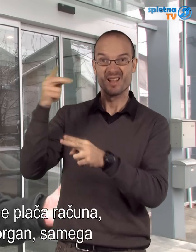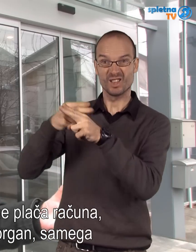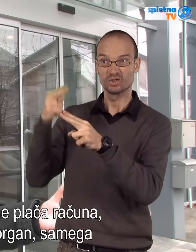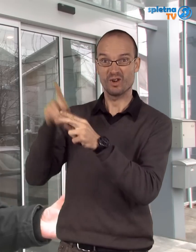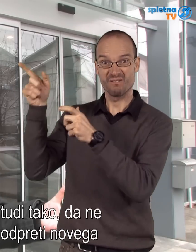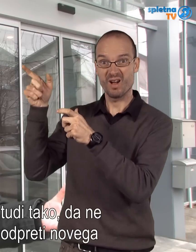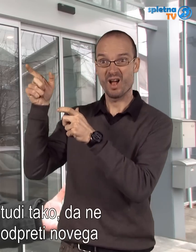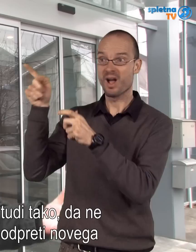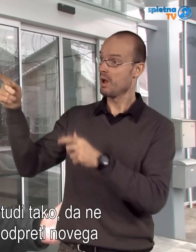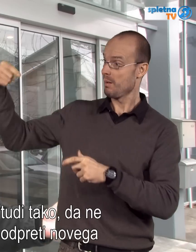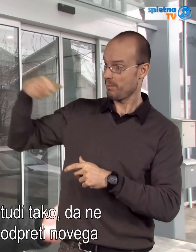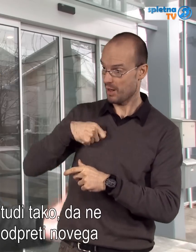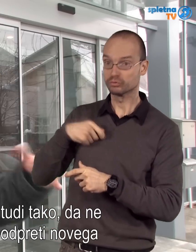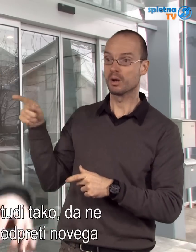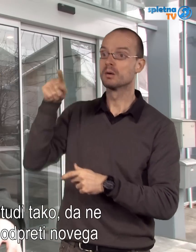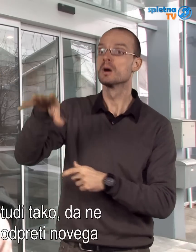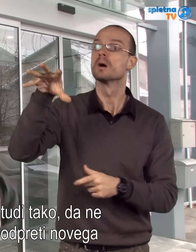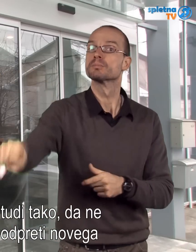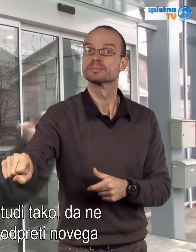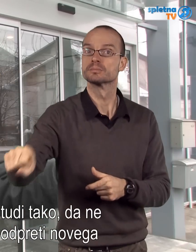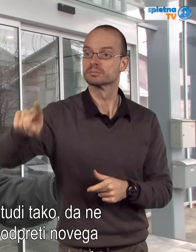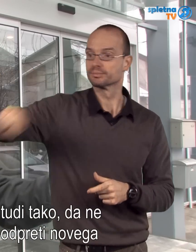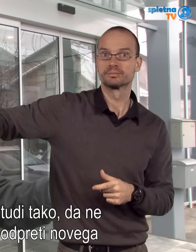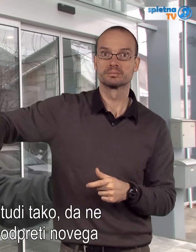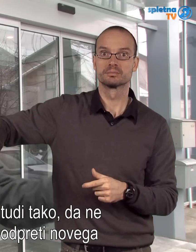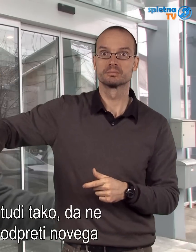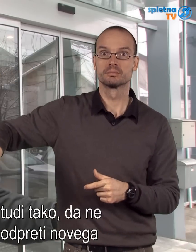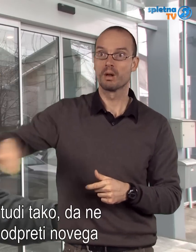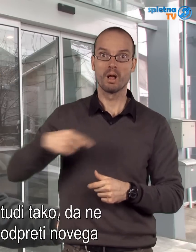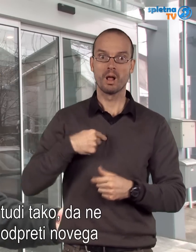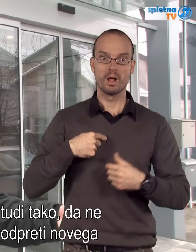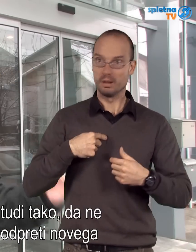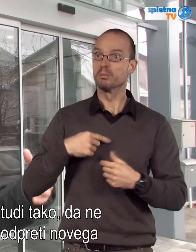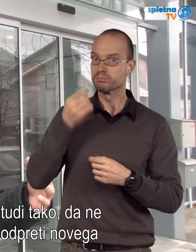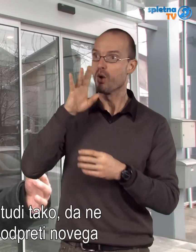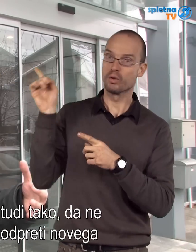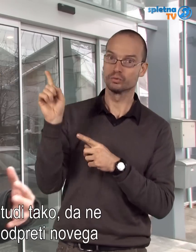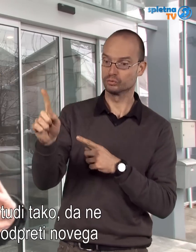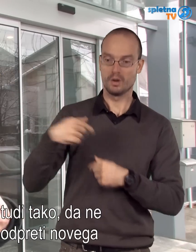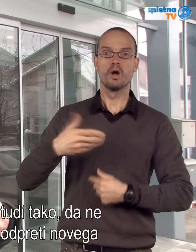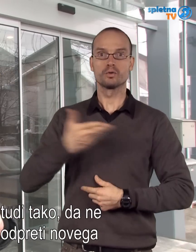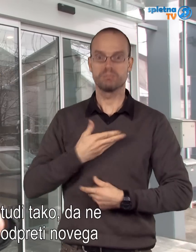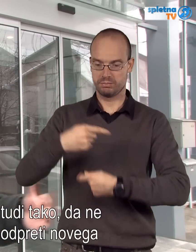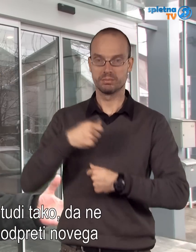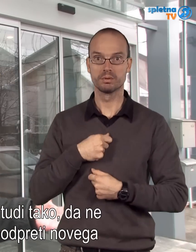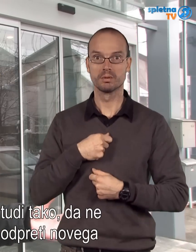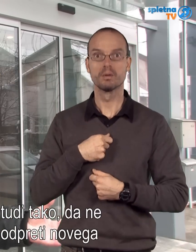organ plača ta račun tebi, vendar potem tega naročnika, ki je tebi dolžen, ga slečejo iz